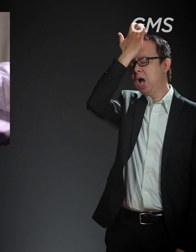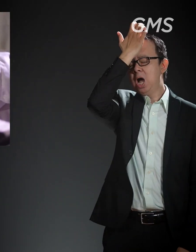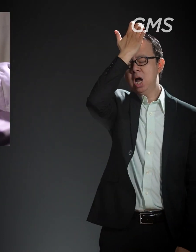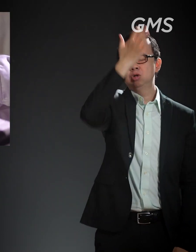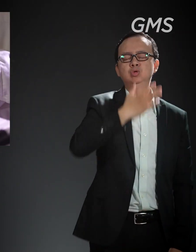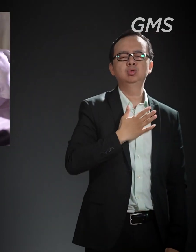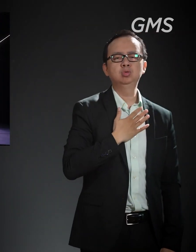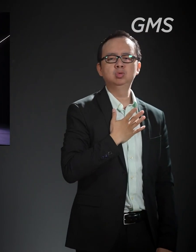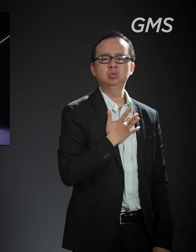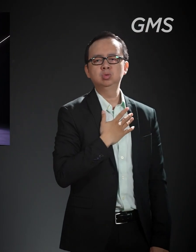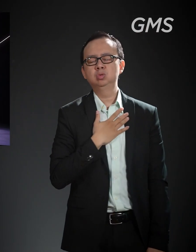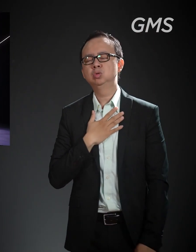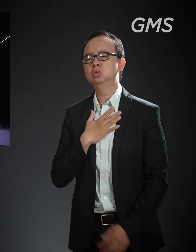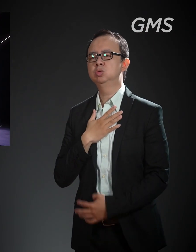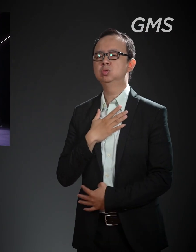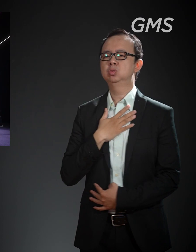Rajaku.